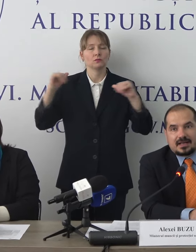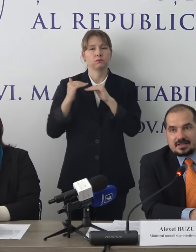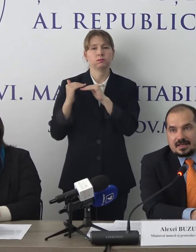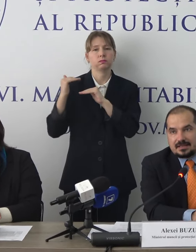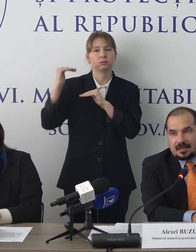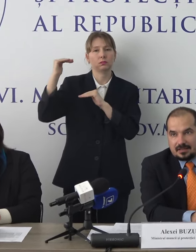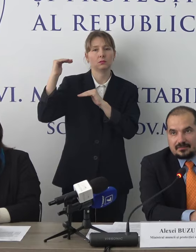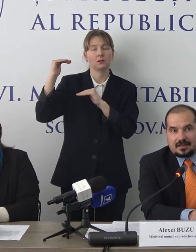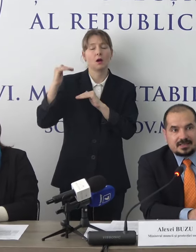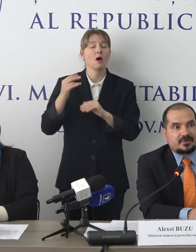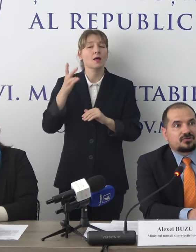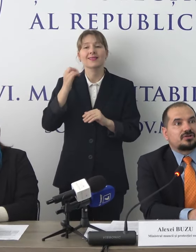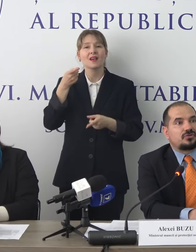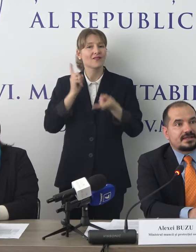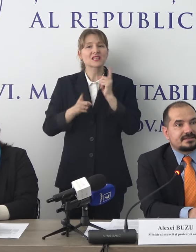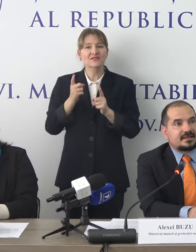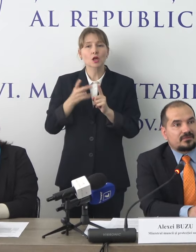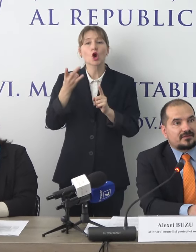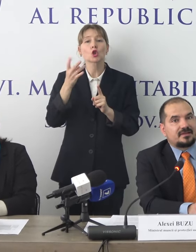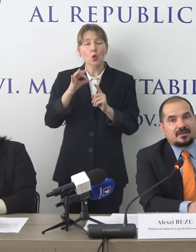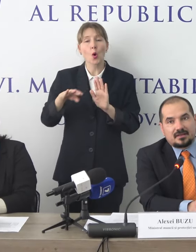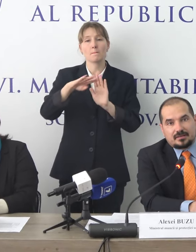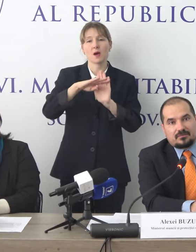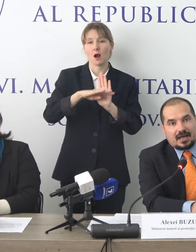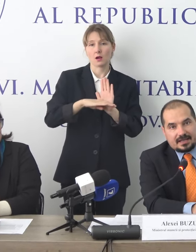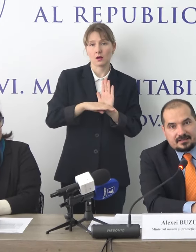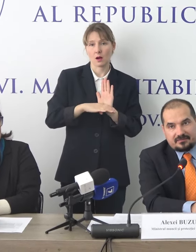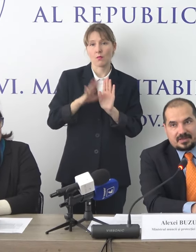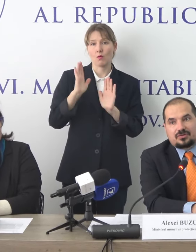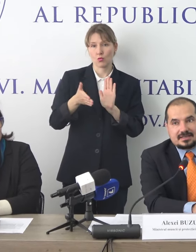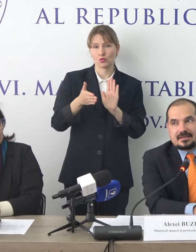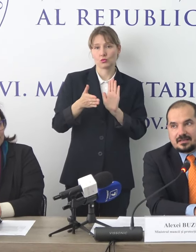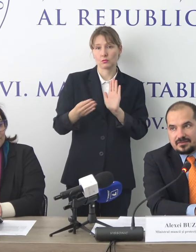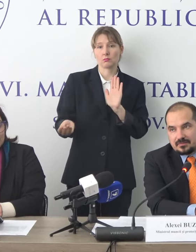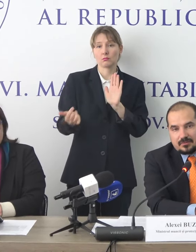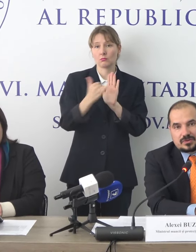El nu va crește în realitate, el va crește pentru că noi, sistemul, va fi mai